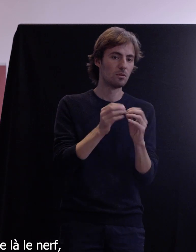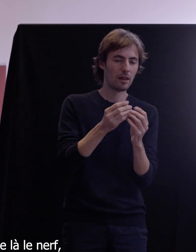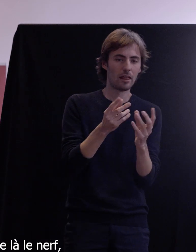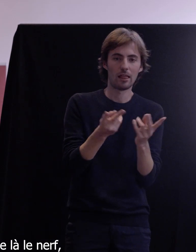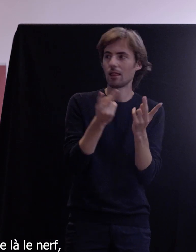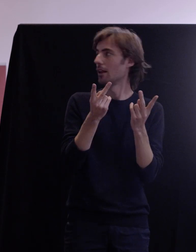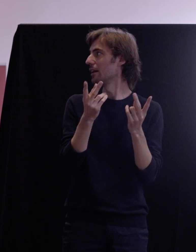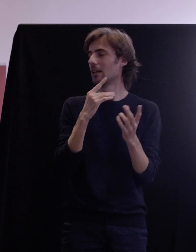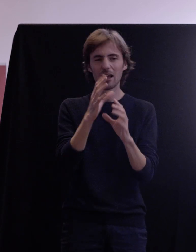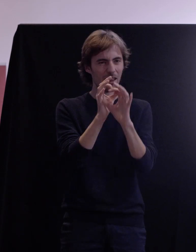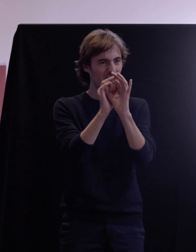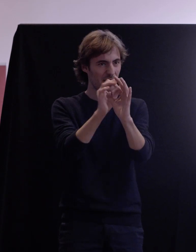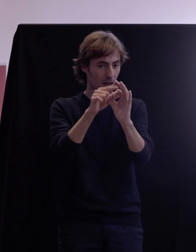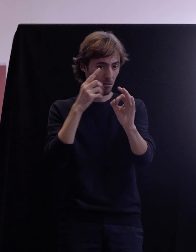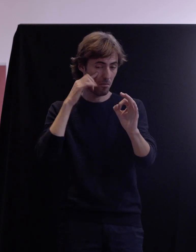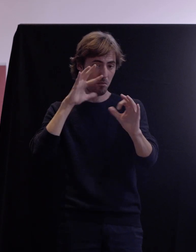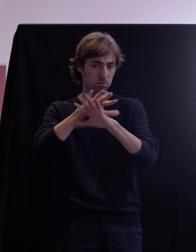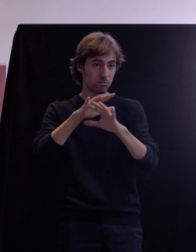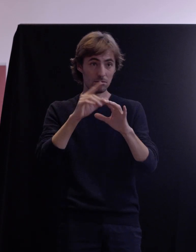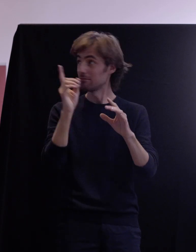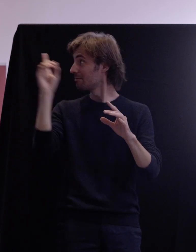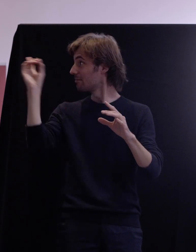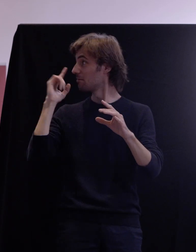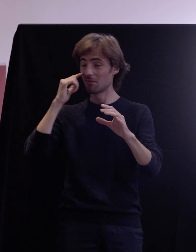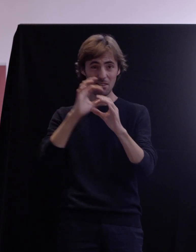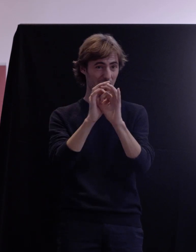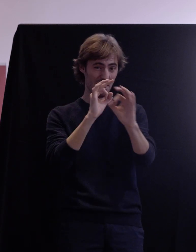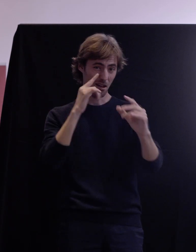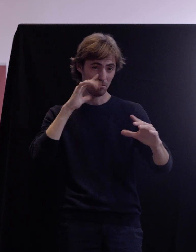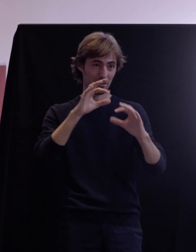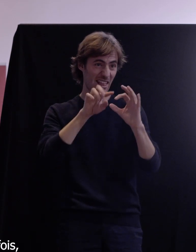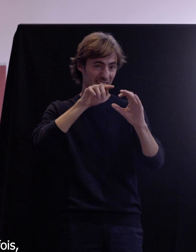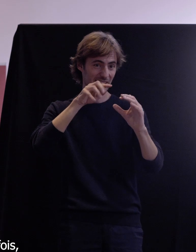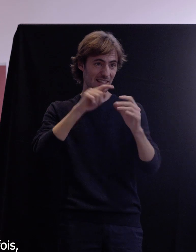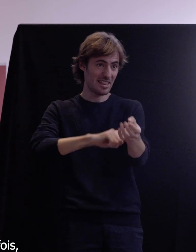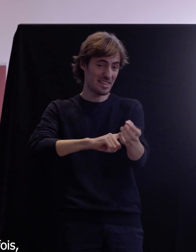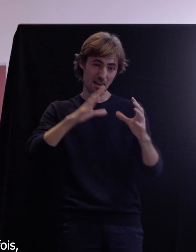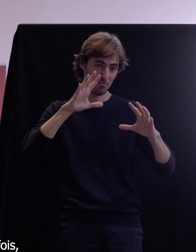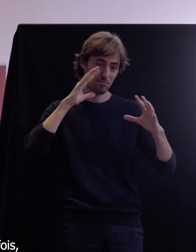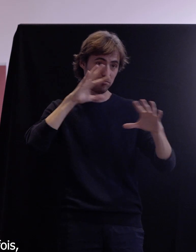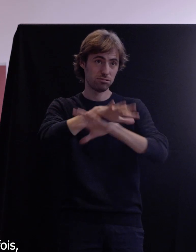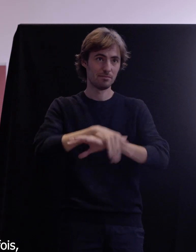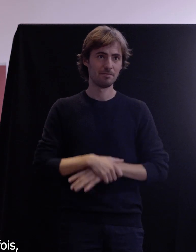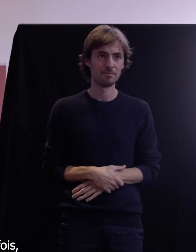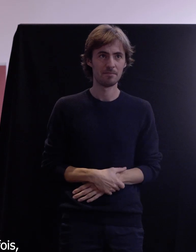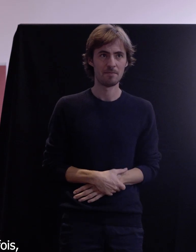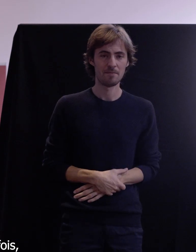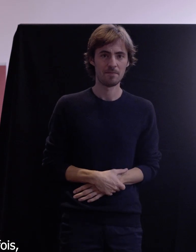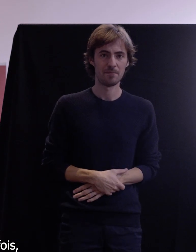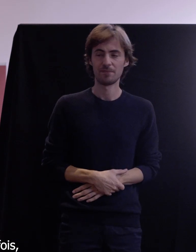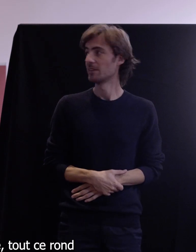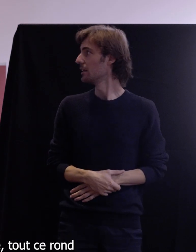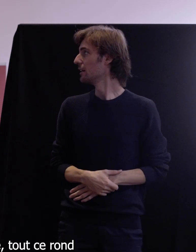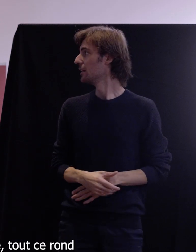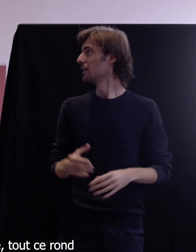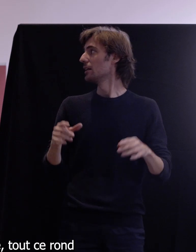il est à peine visible. Et là, le nerf, on ne le voit plus du tout. Et parfois, vous avez aussi tout ce petit